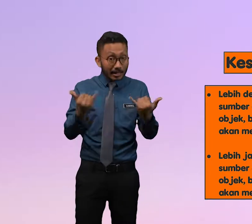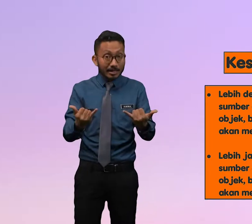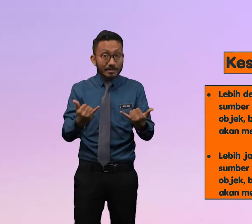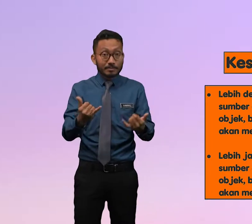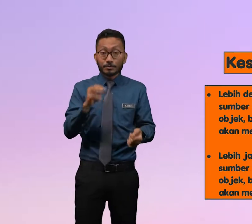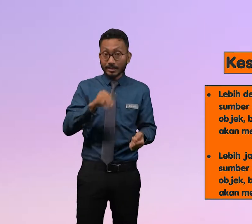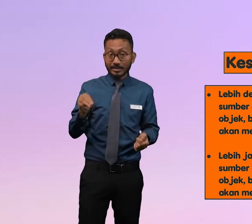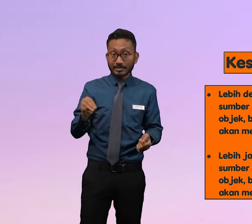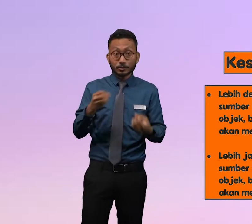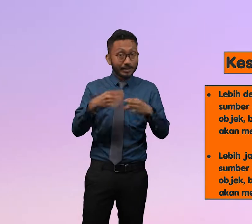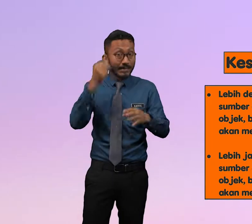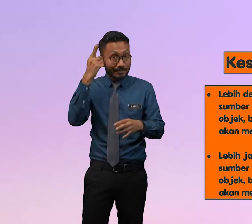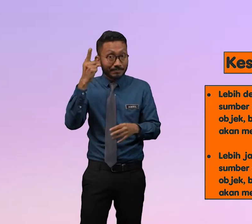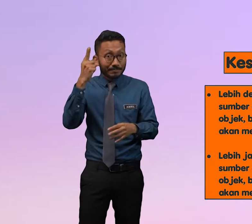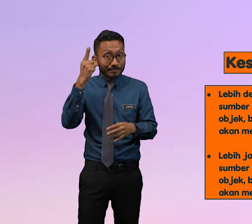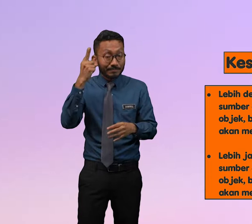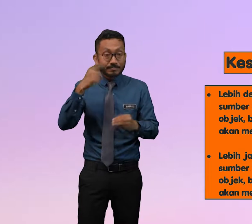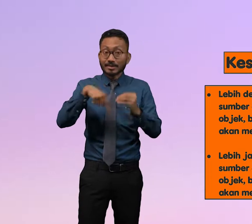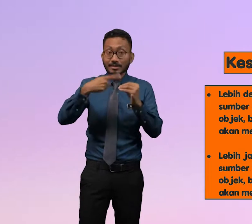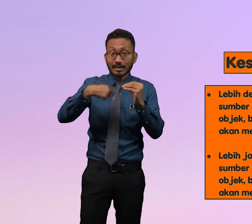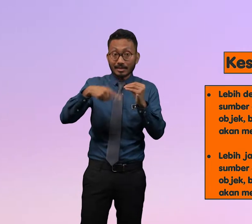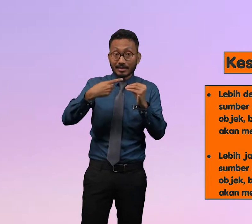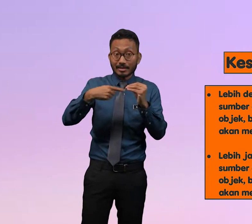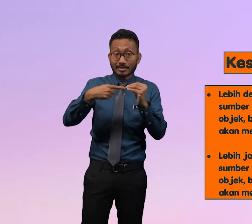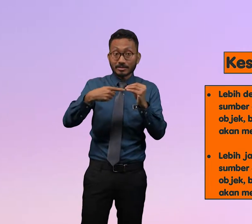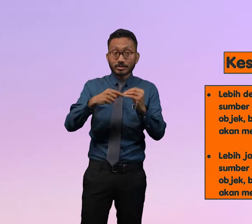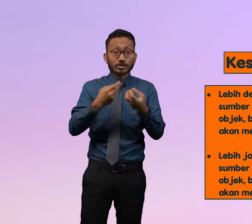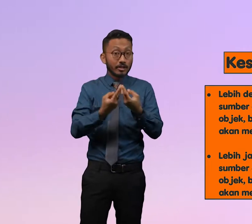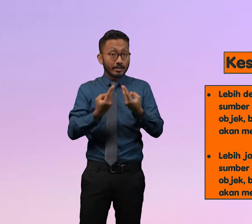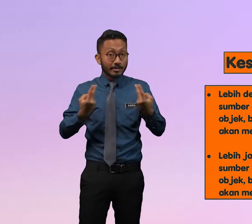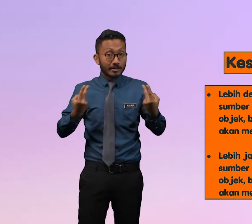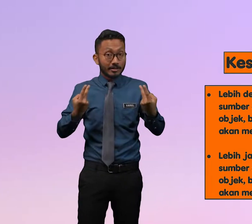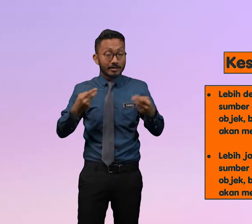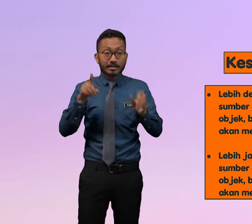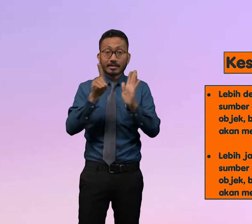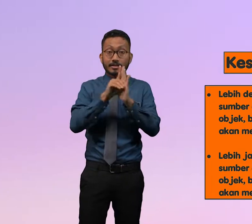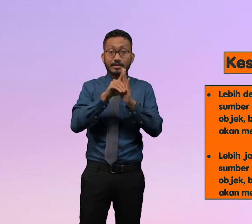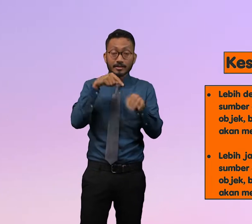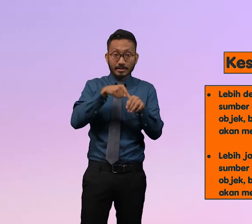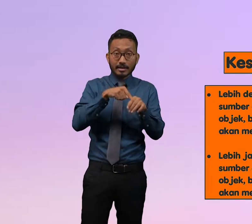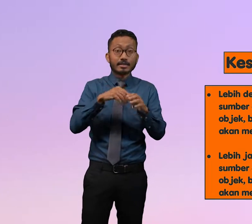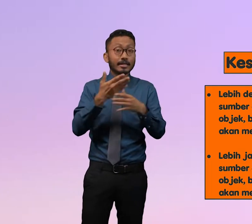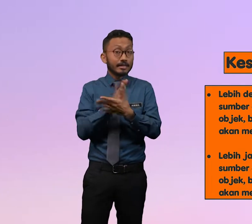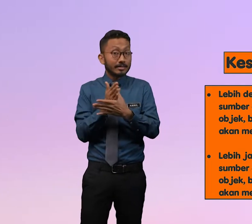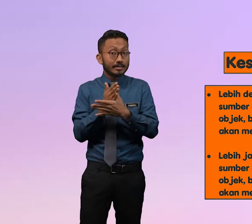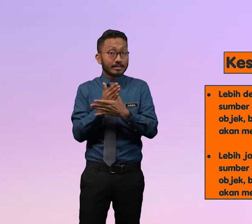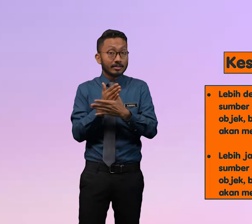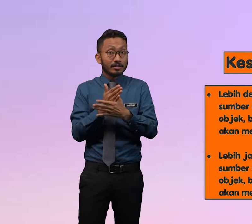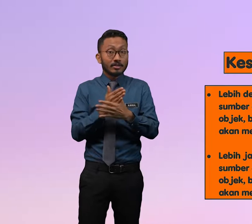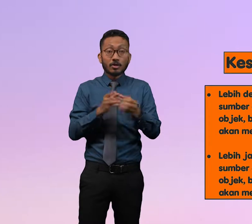Sekarang mulai sudah paham tentang jolak di antara